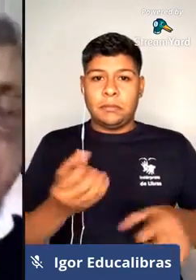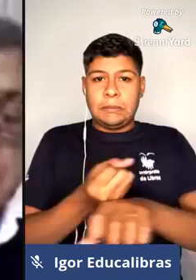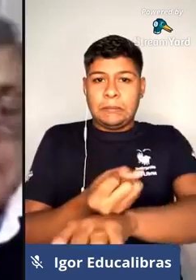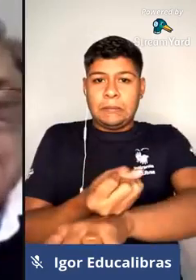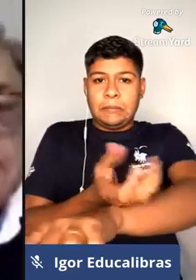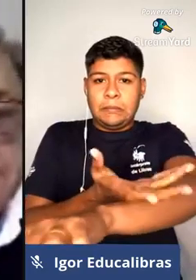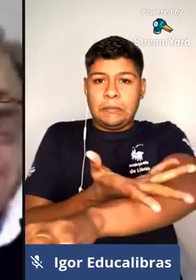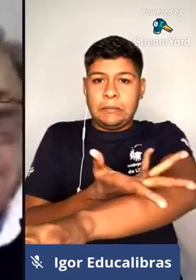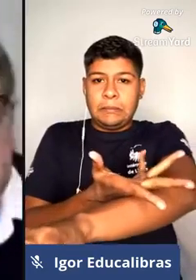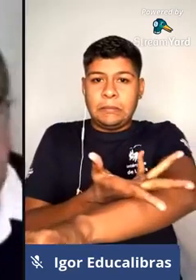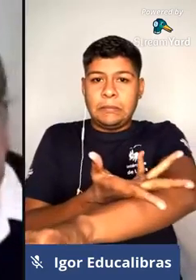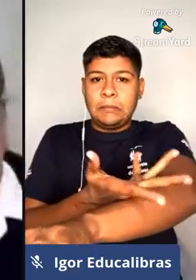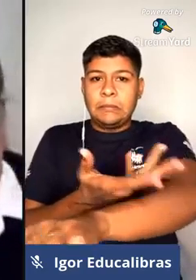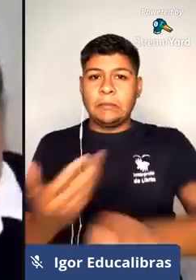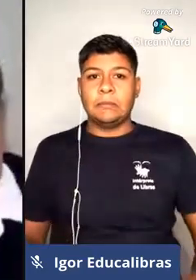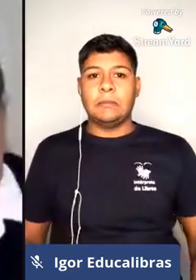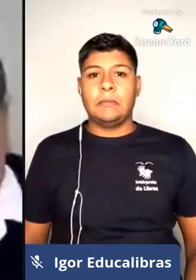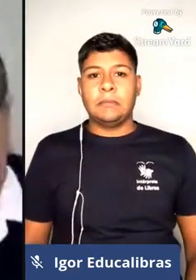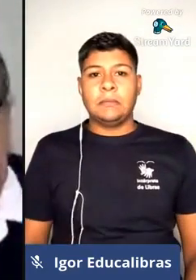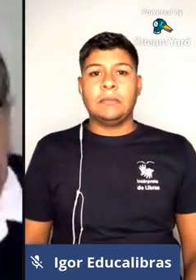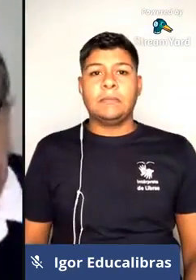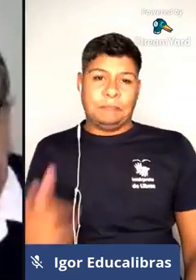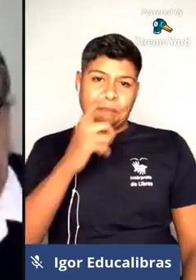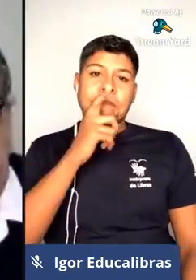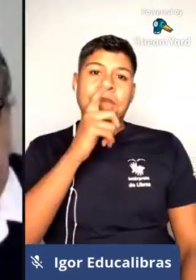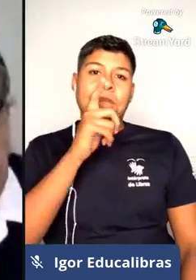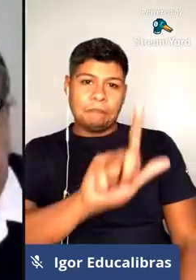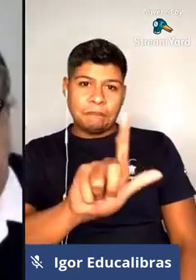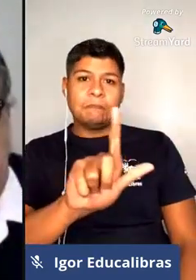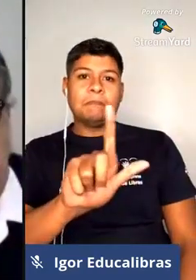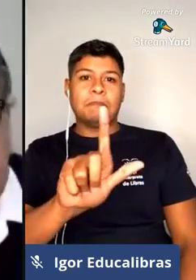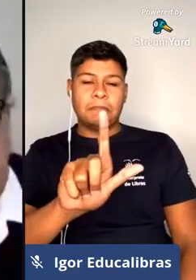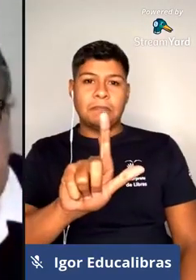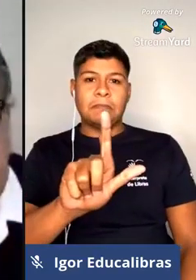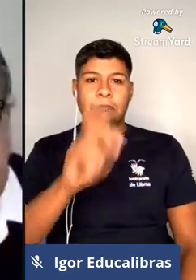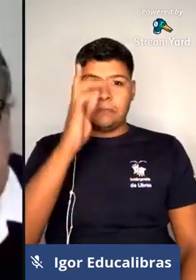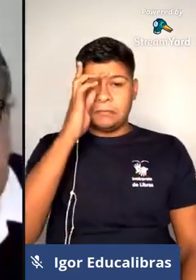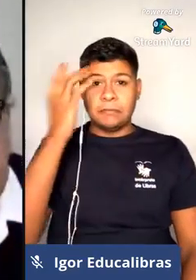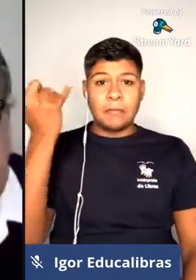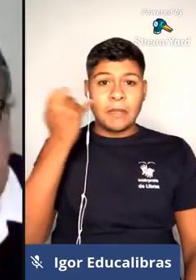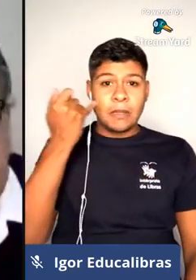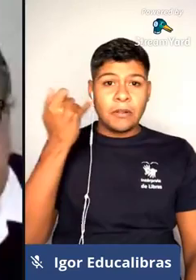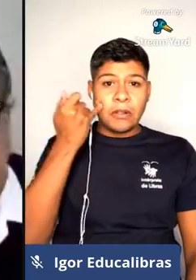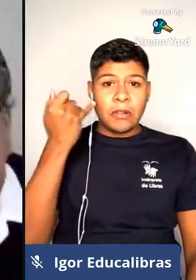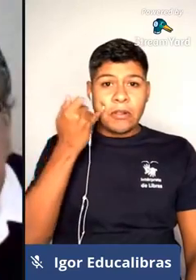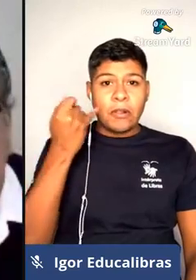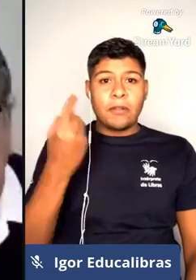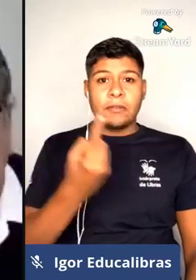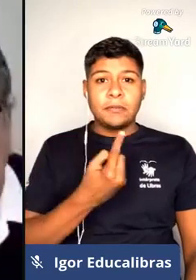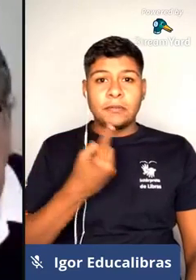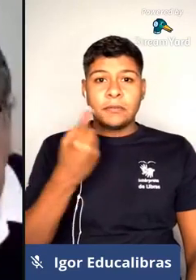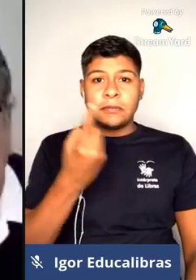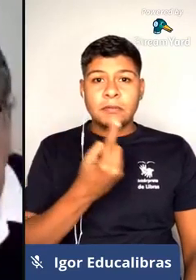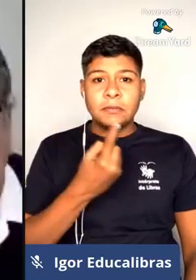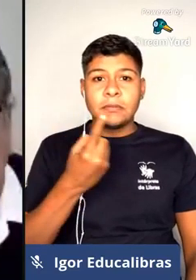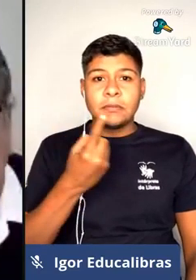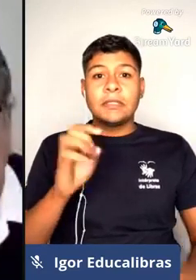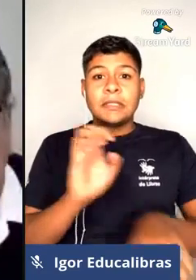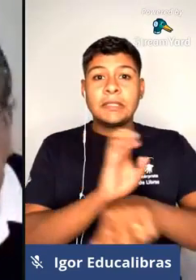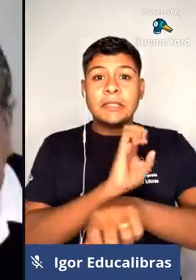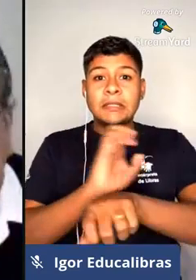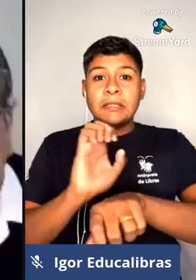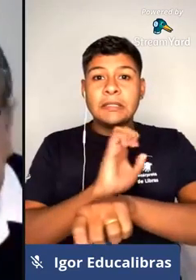Grande conquista. Grande conquista. Pessoal que está nos ouvindo, nosso pessoal aqui, os estagiários que